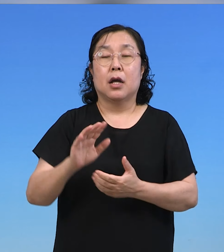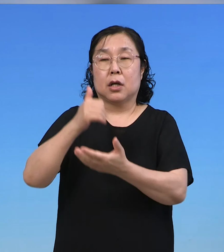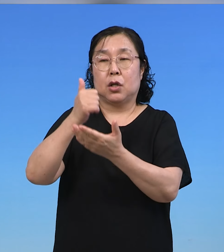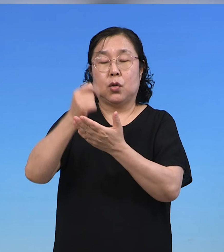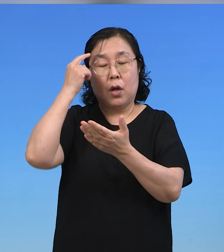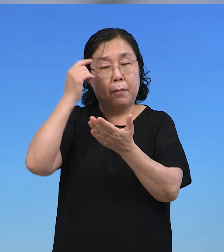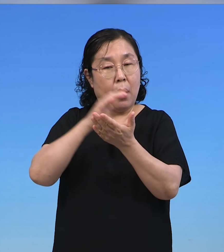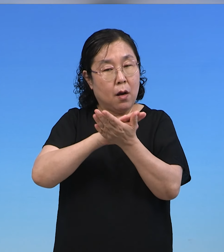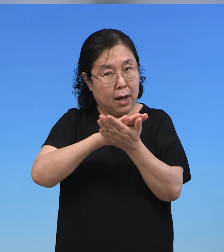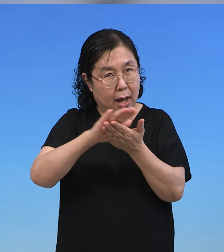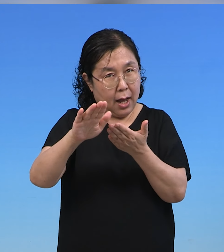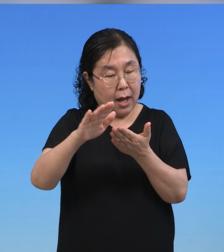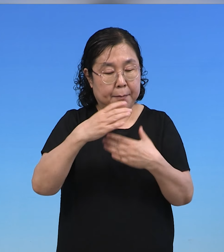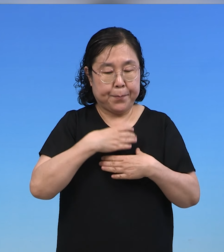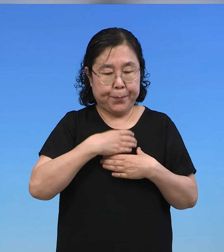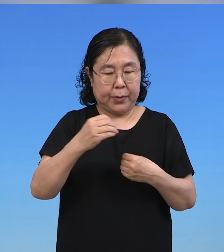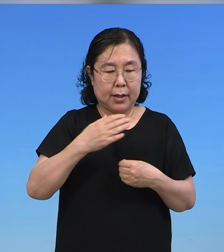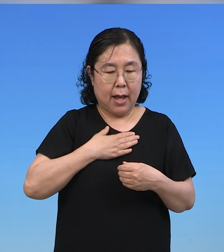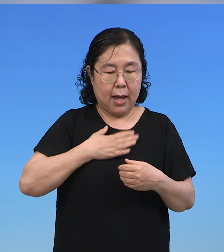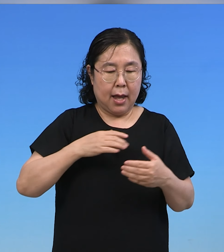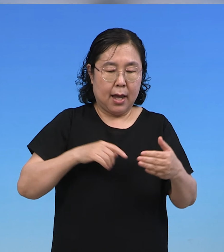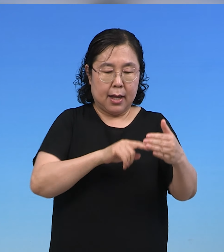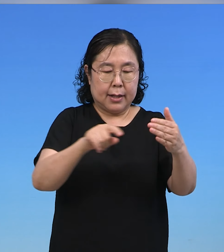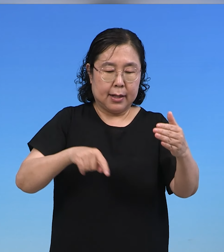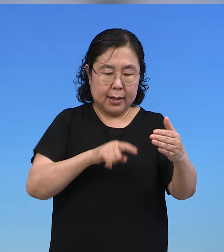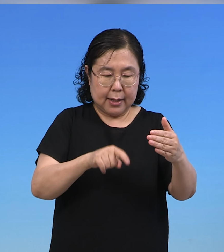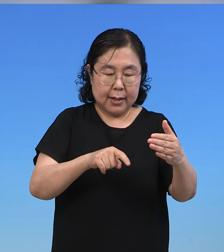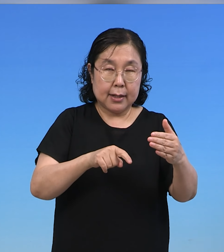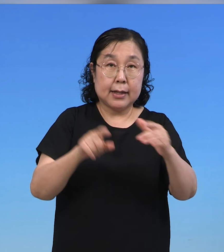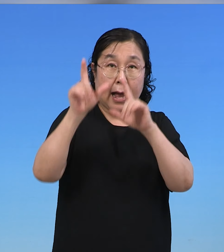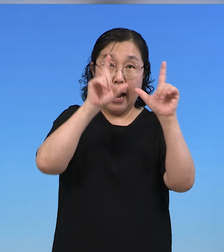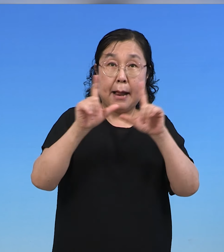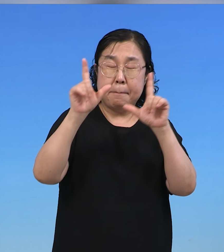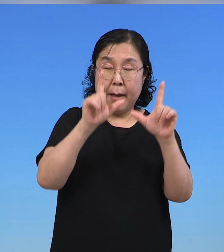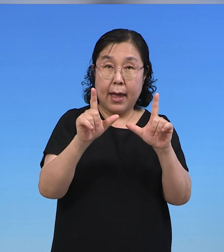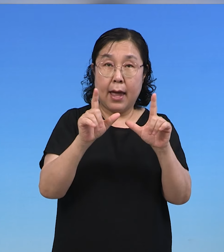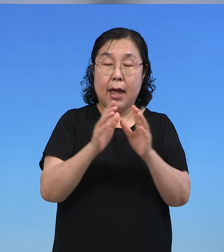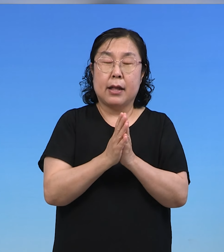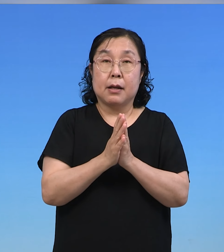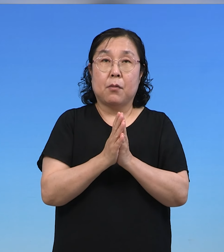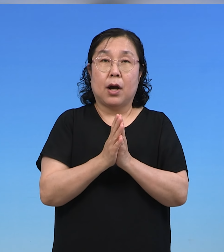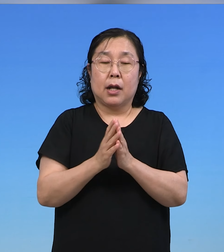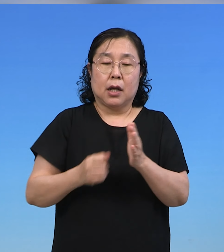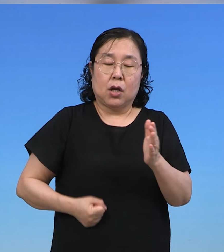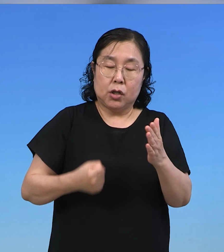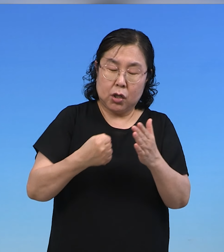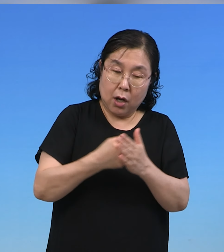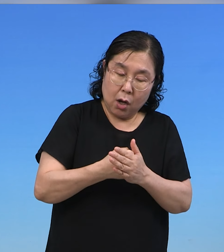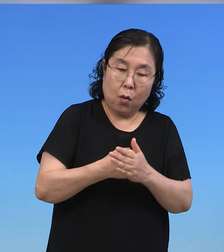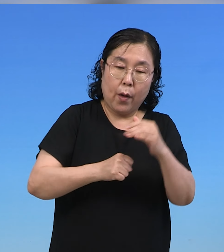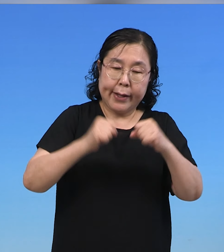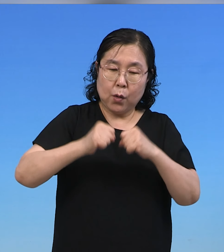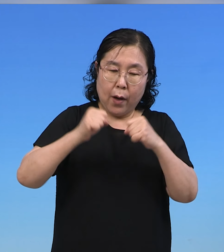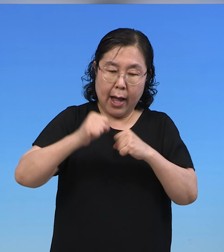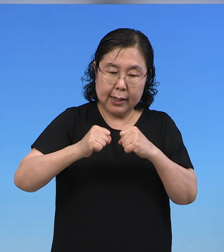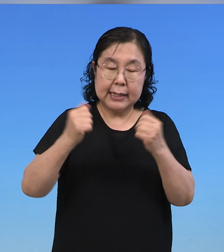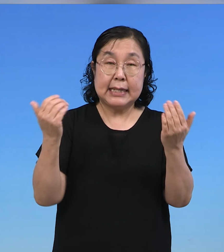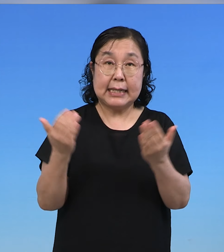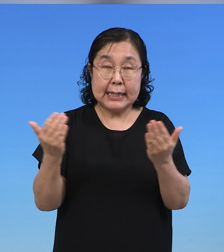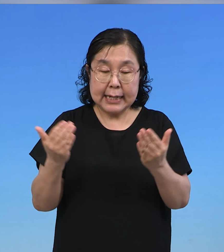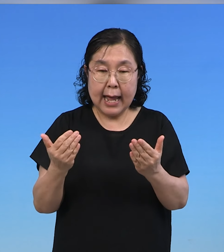그리스도의 평강이 우리 삶에 행동하고 뭘 결정하고 하는 데 있어서 심판이